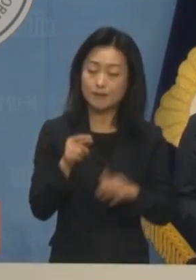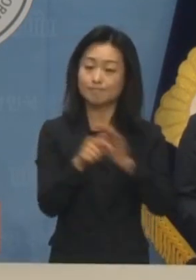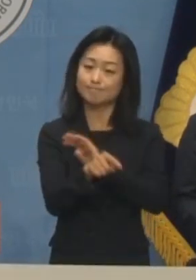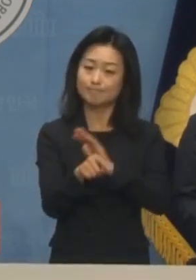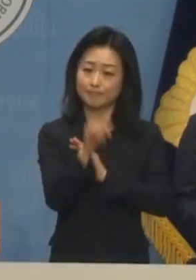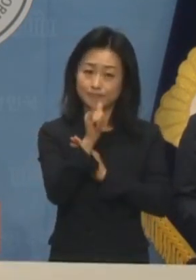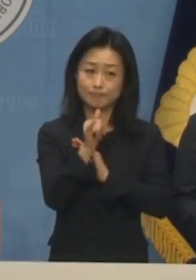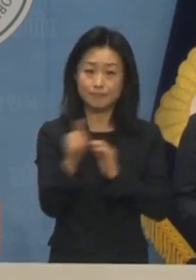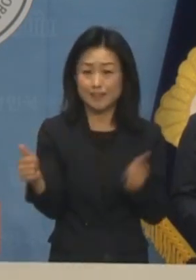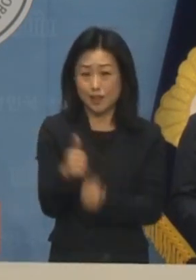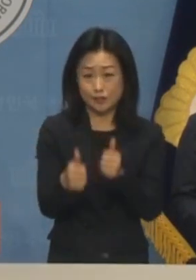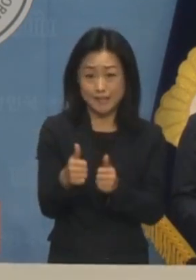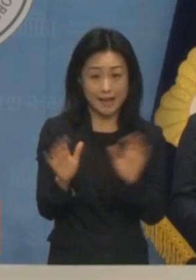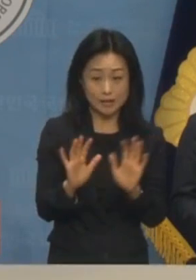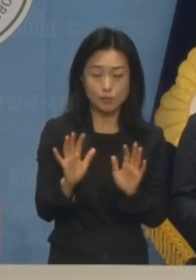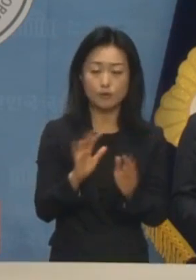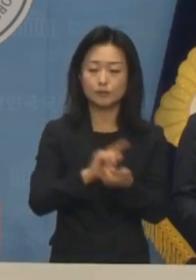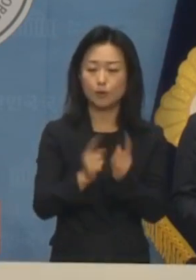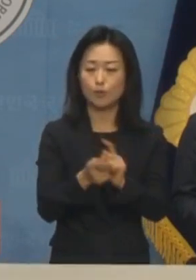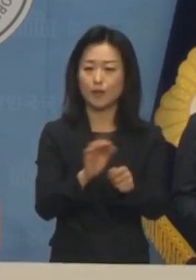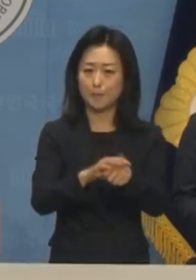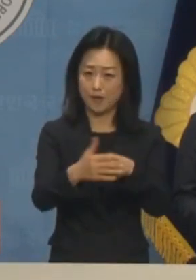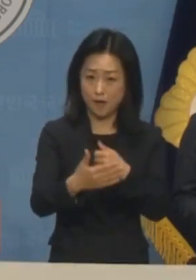대신 상호 협력하고